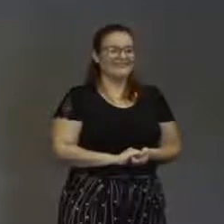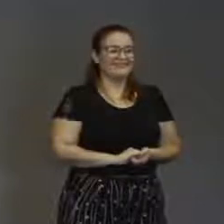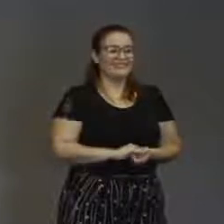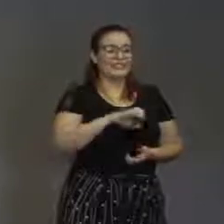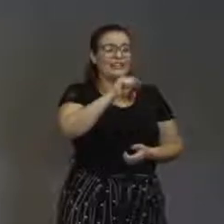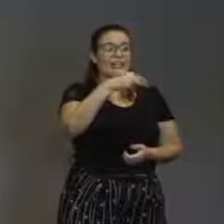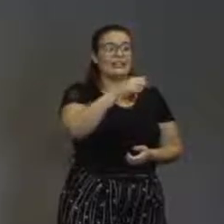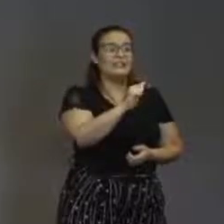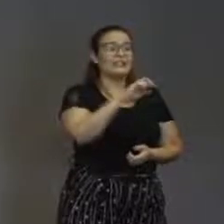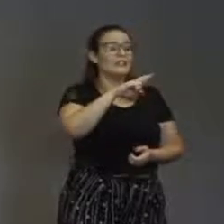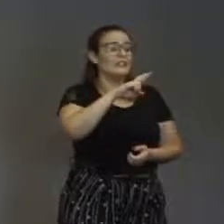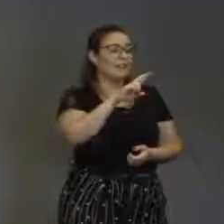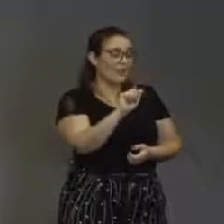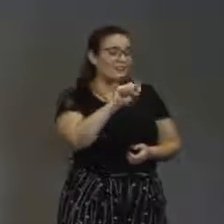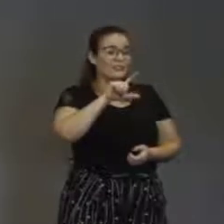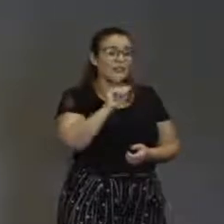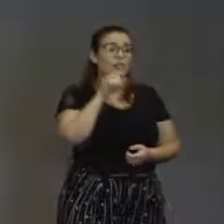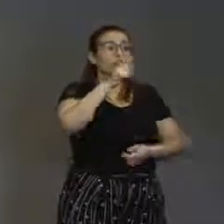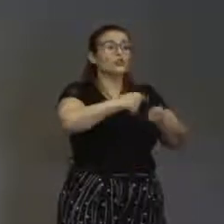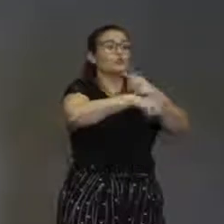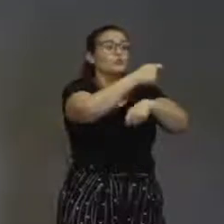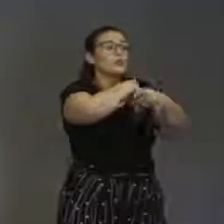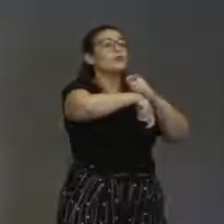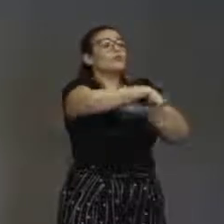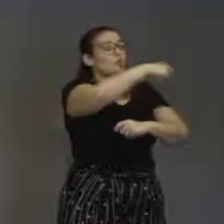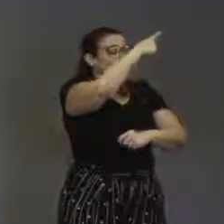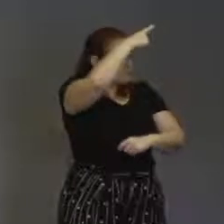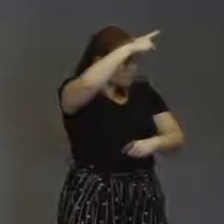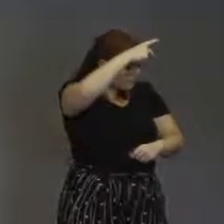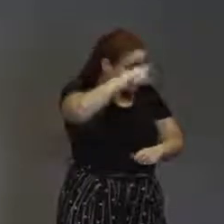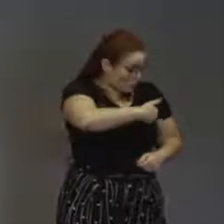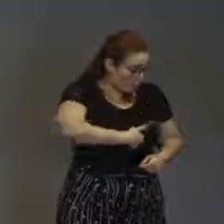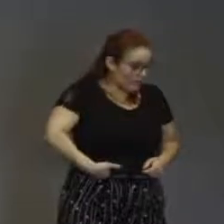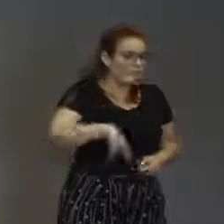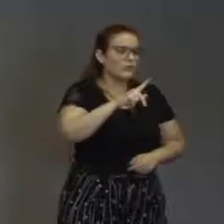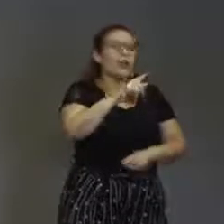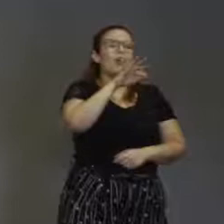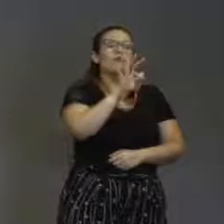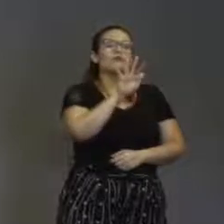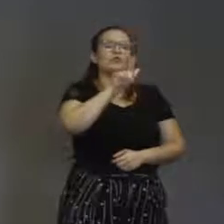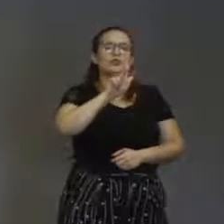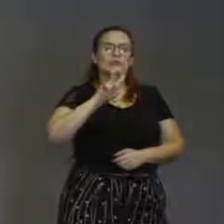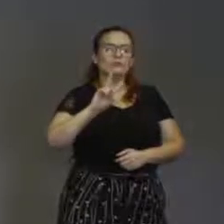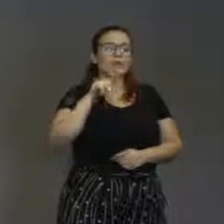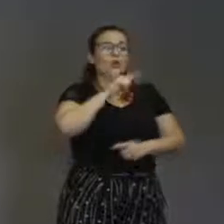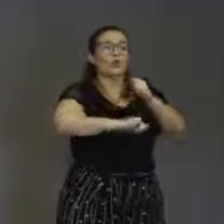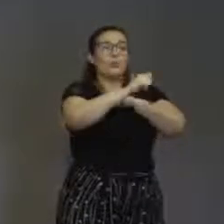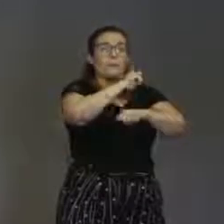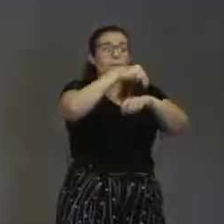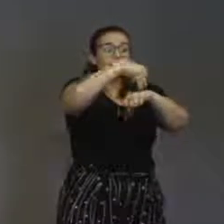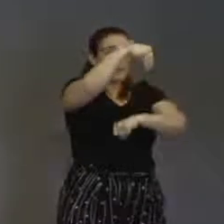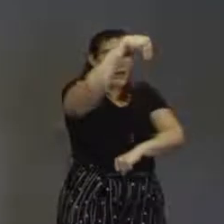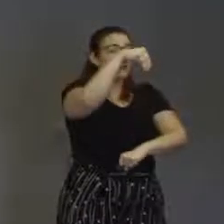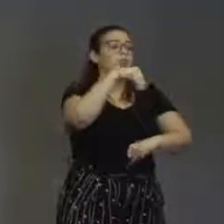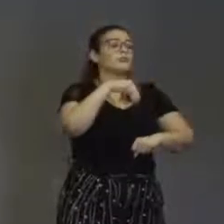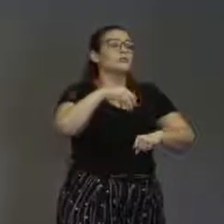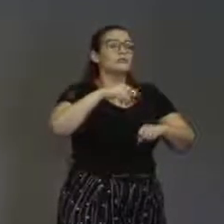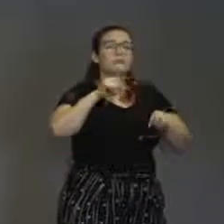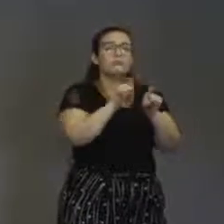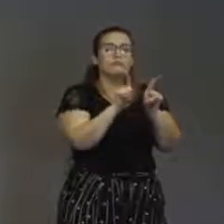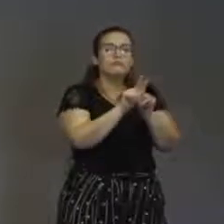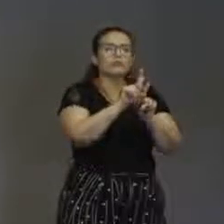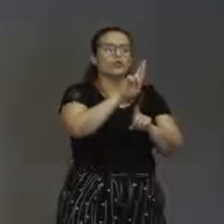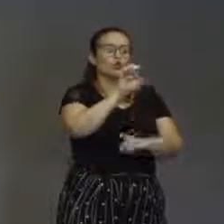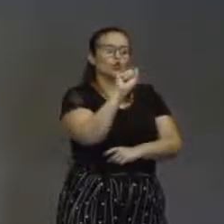Ana Carla Fonseca é administradora pública pela Fundação Getúlio Vargas, economista, mestre em administração e doutora em urbanismo pela Universidade